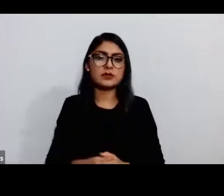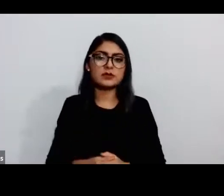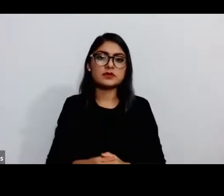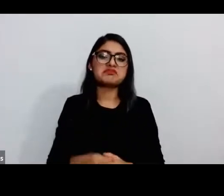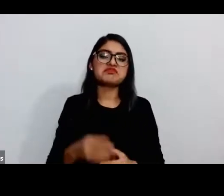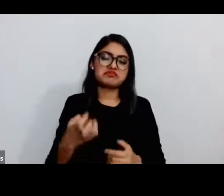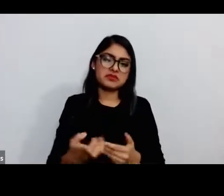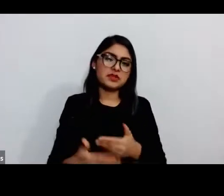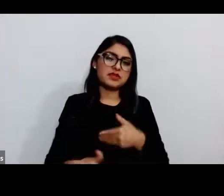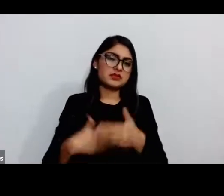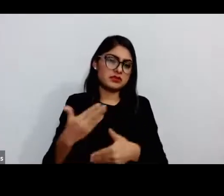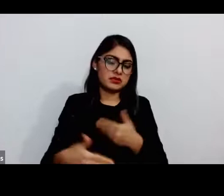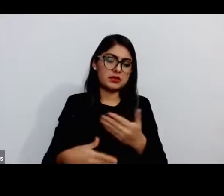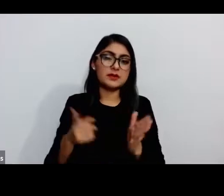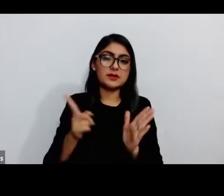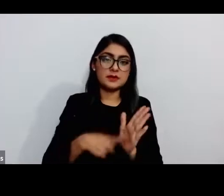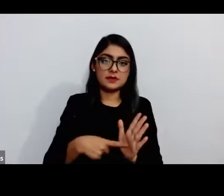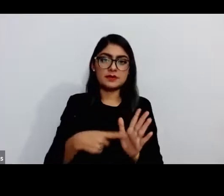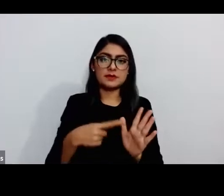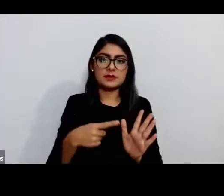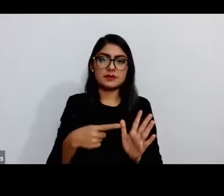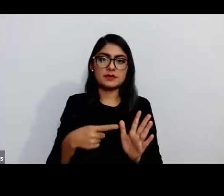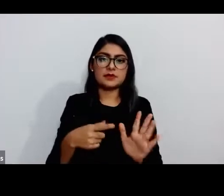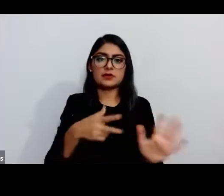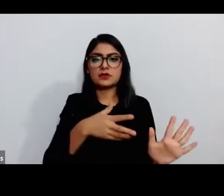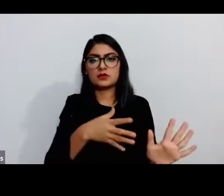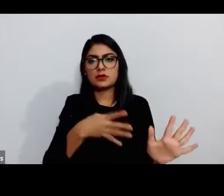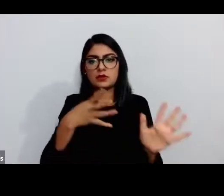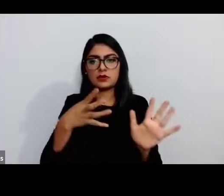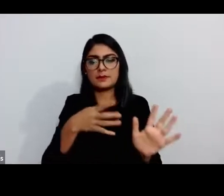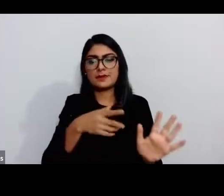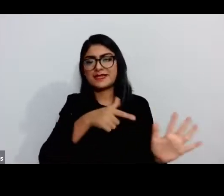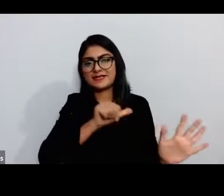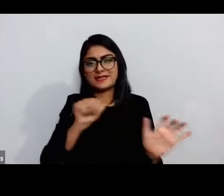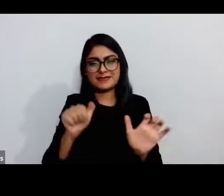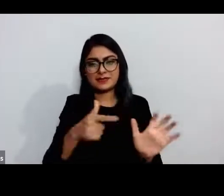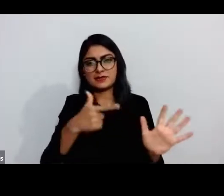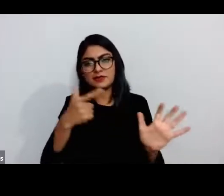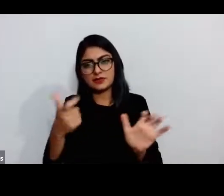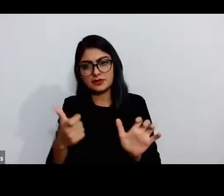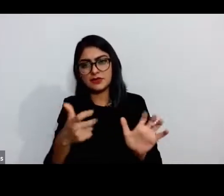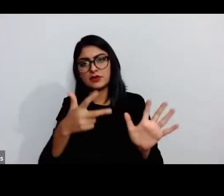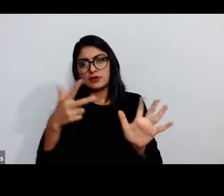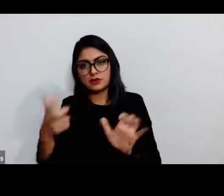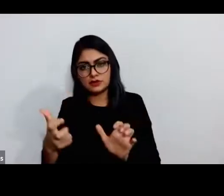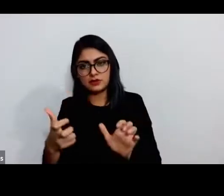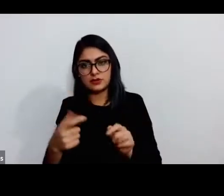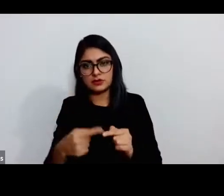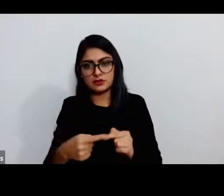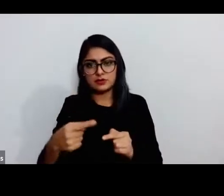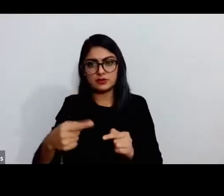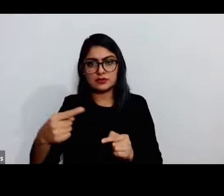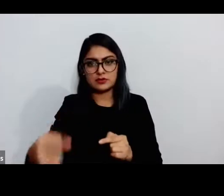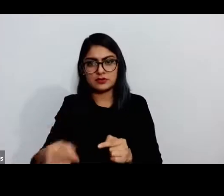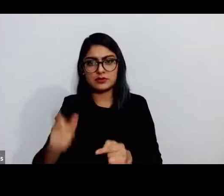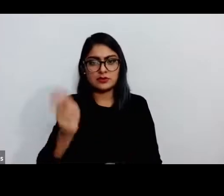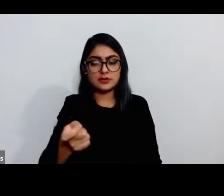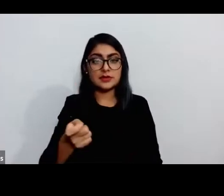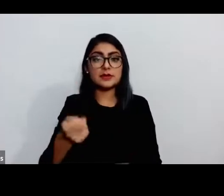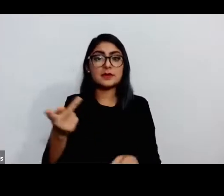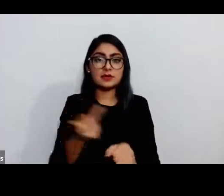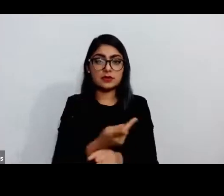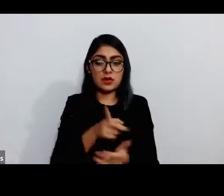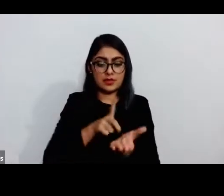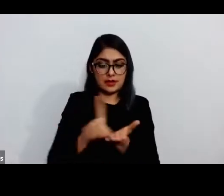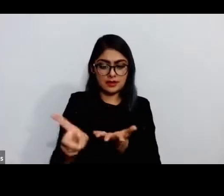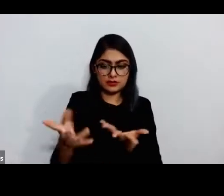siglos XVII, XVIII y XIX, pues llegamos a una concepción o a una mezcla de